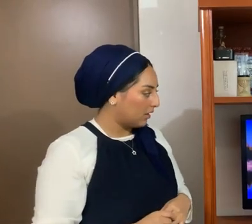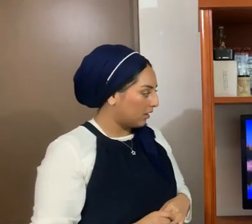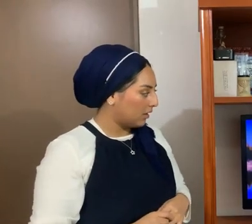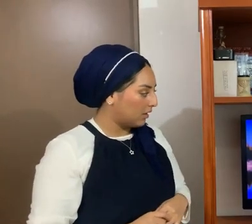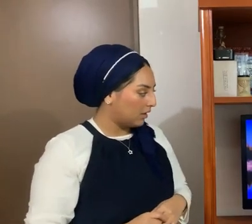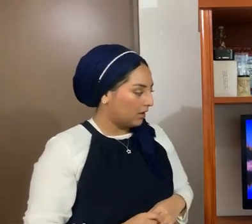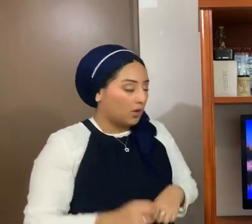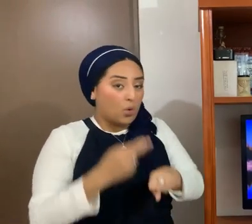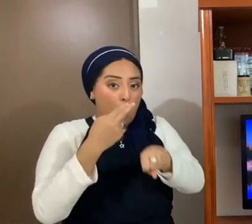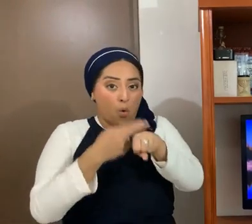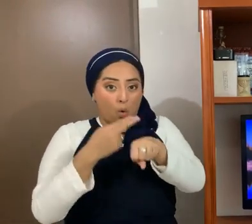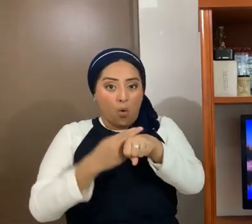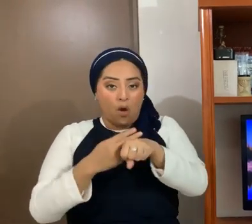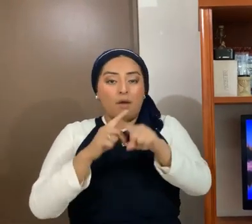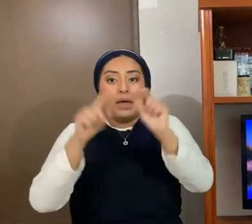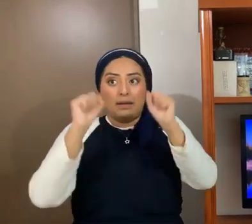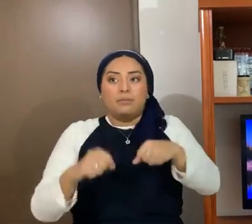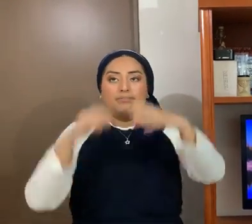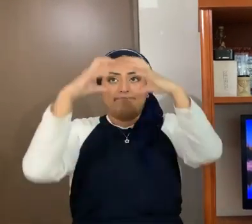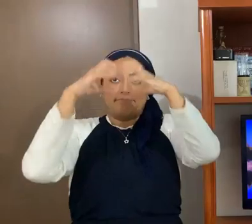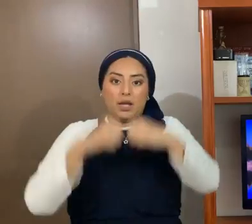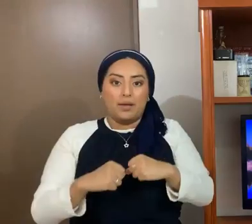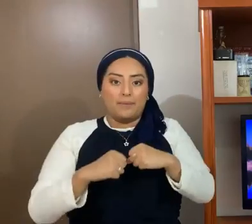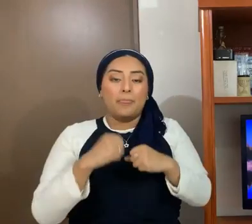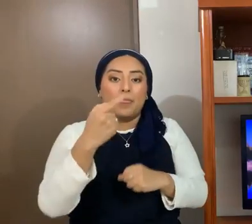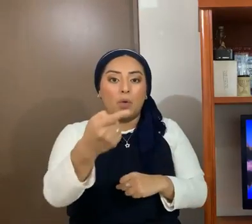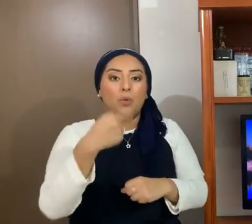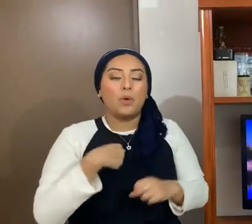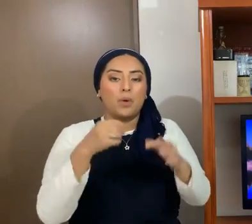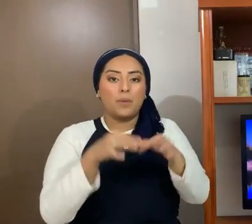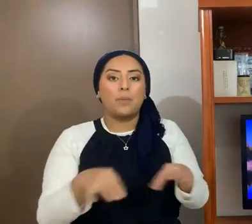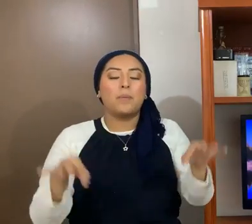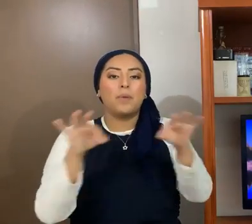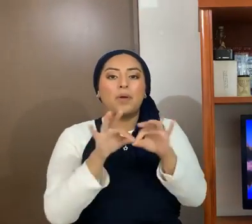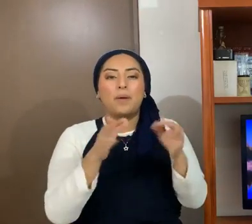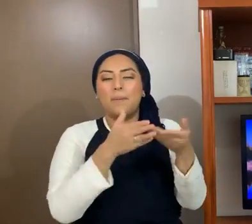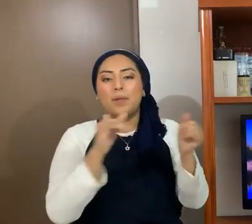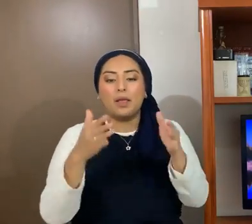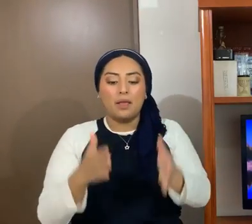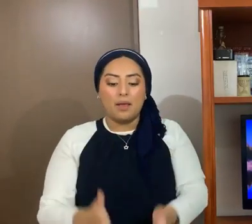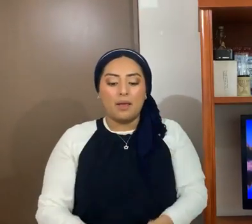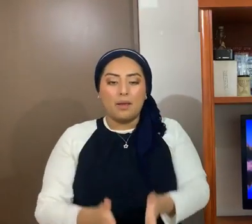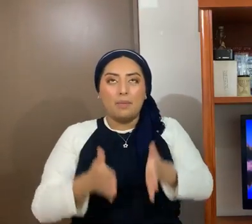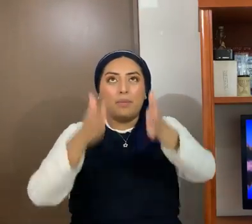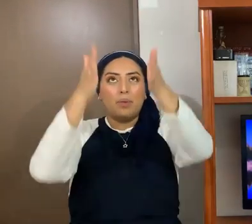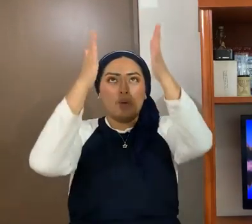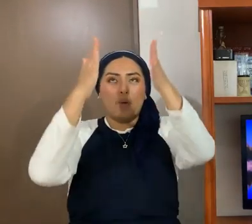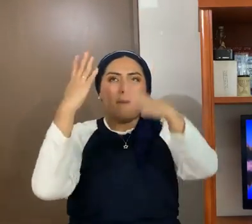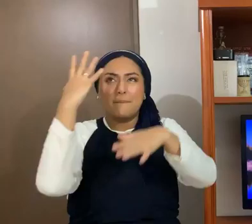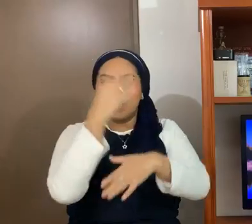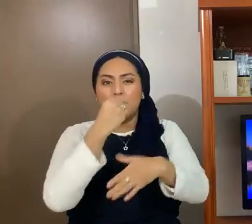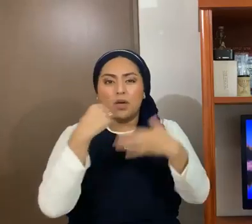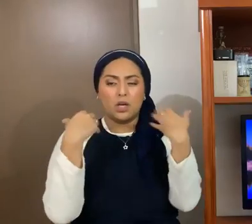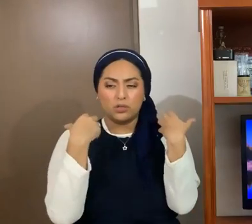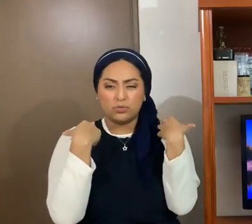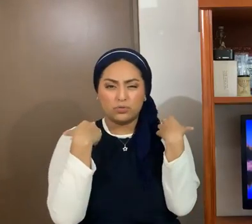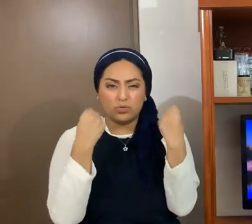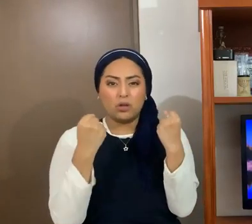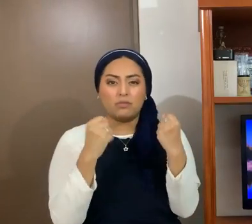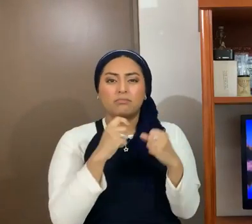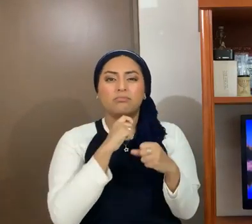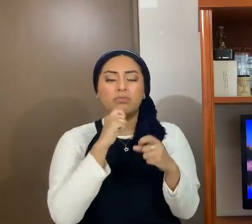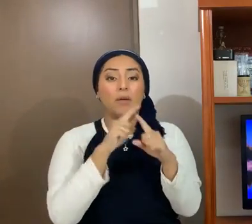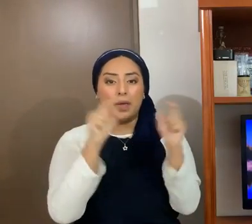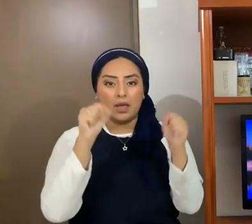Son duras, mas no resistentes. Nosotros tenemos que ser como una columna hermosa, fuerte como el hierro,